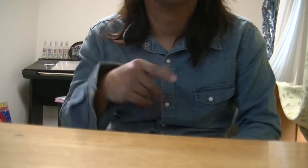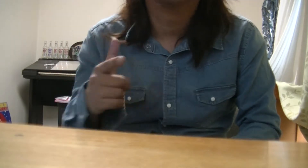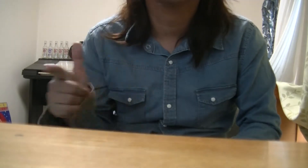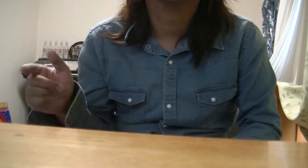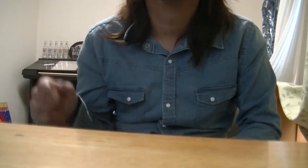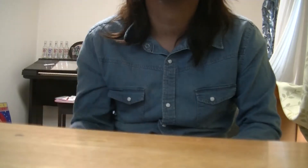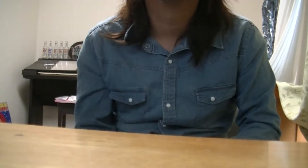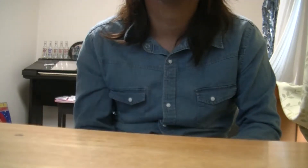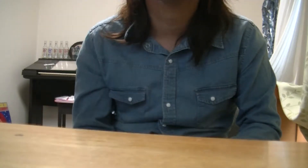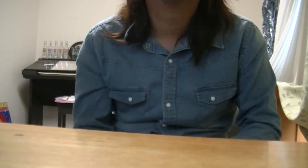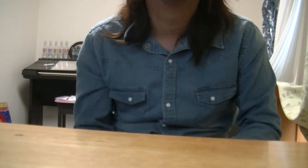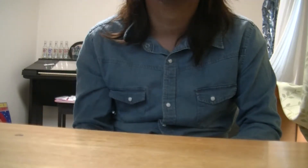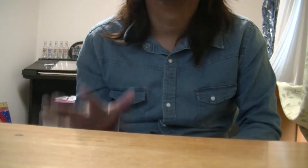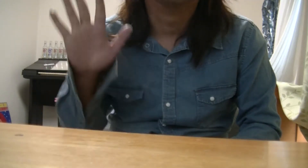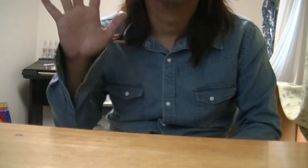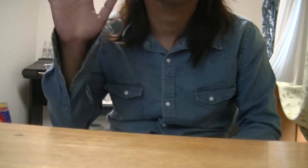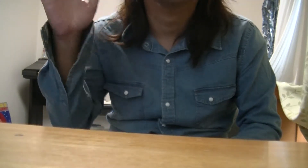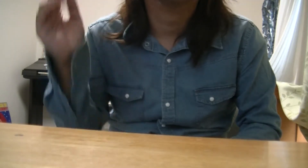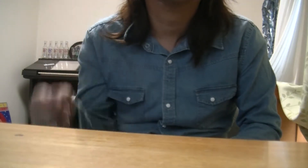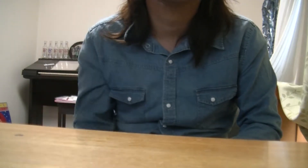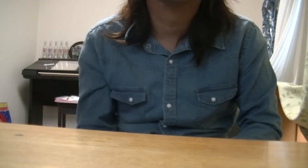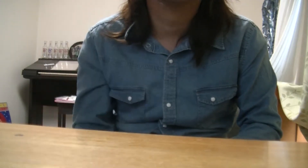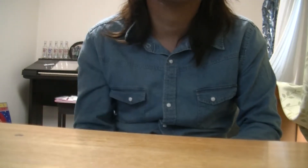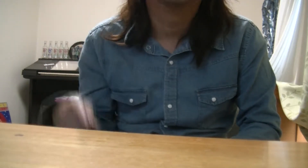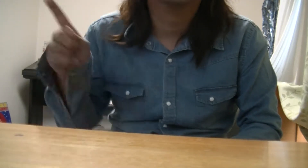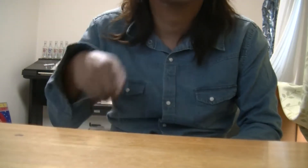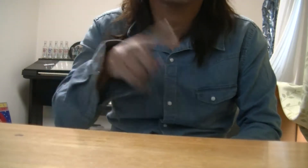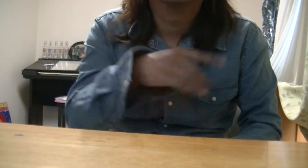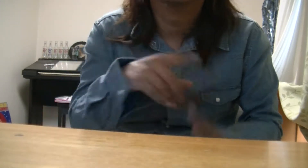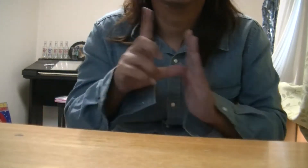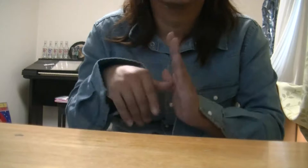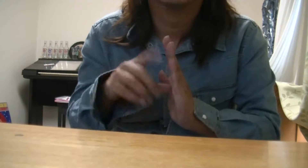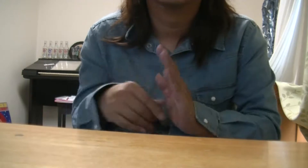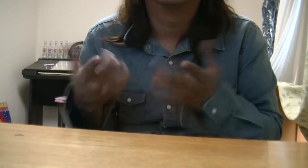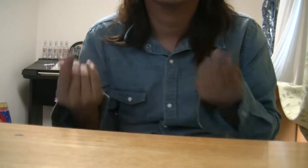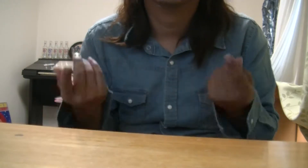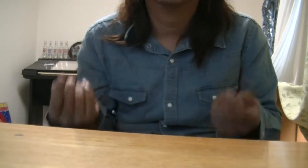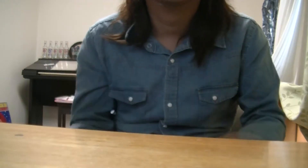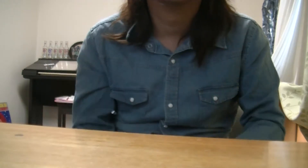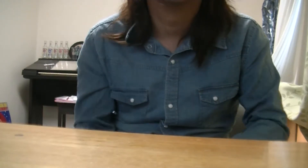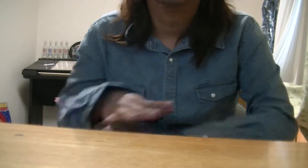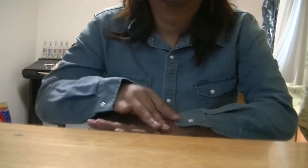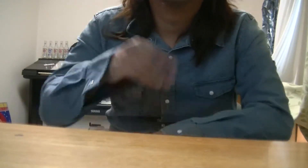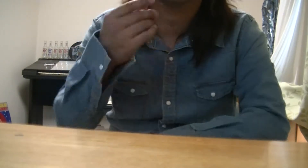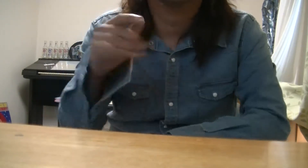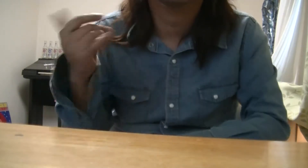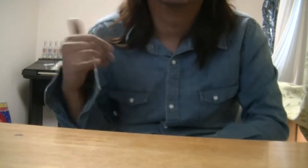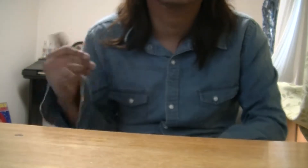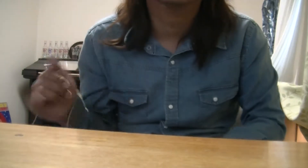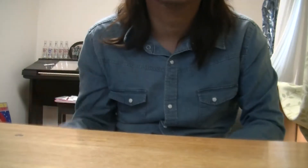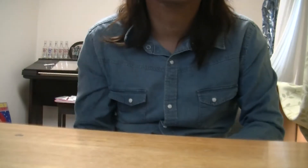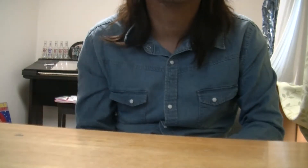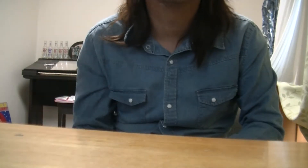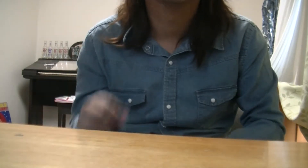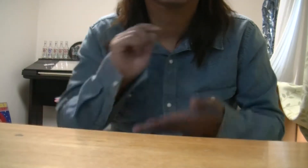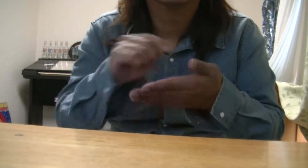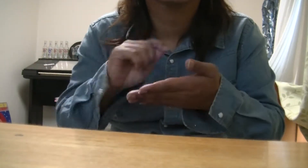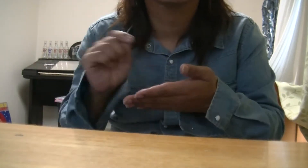ない人。おおね、ほらデジタルネイチャー世代ね。最初からデジタル機器があるから掲示板ってどこのアプリ